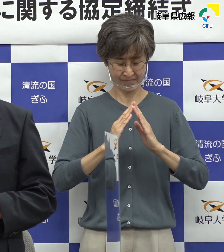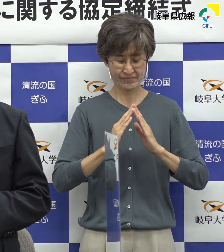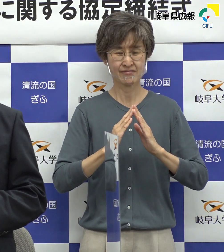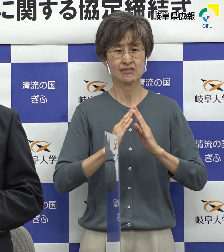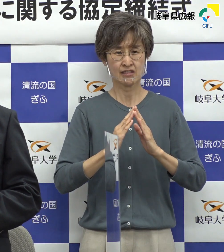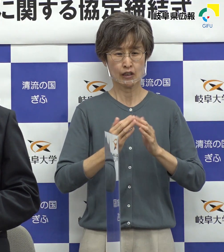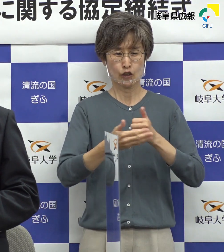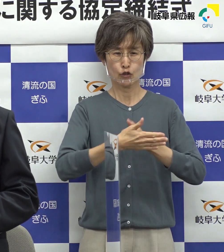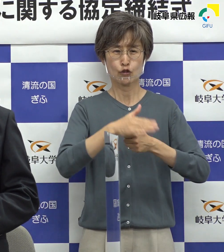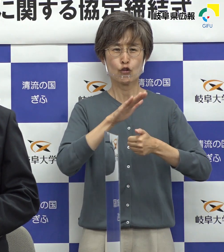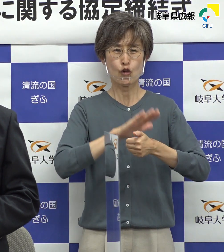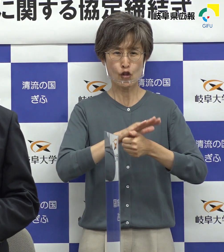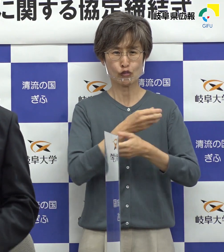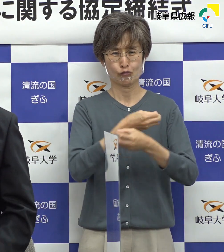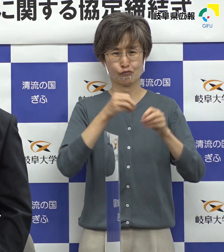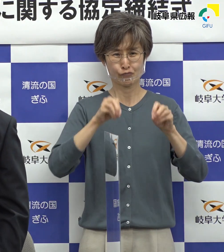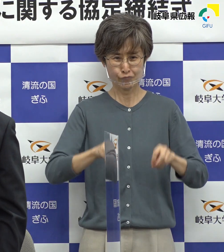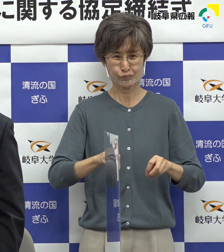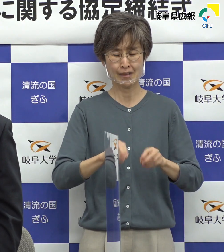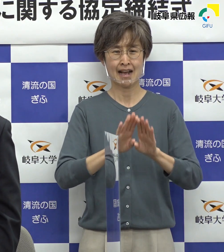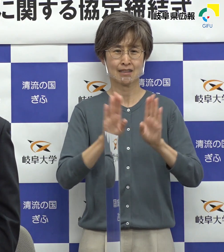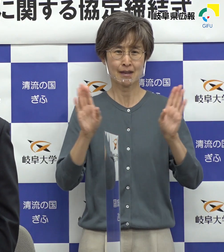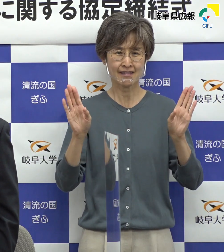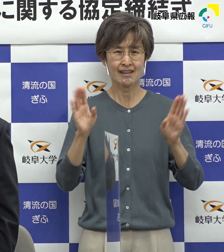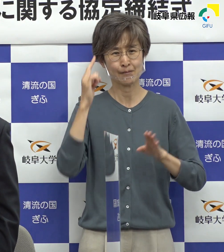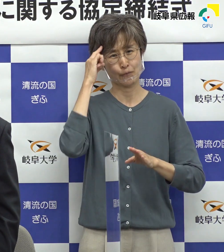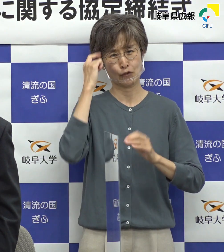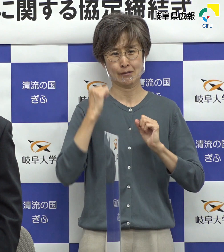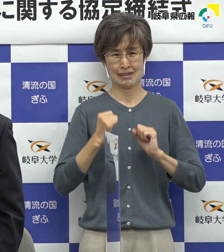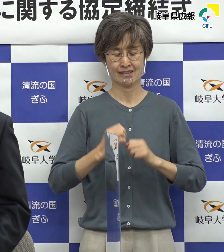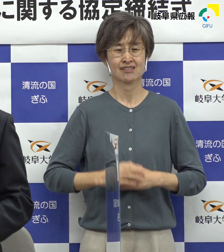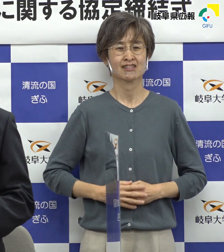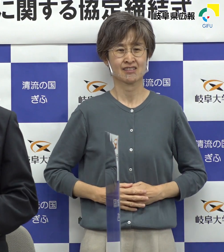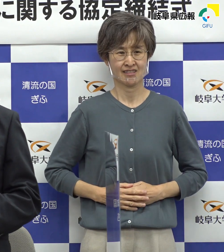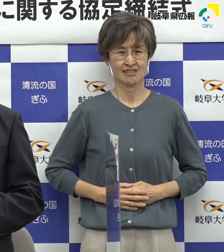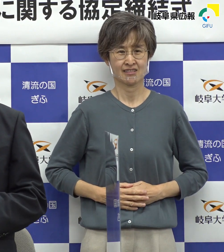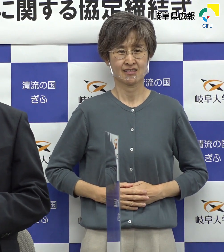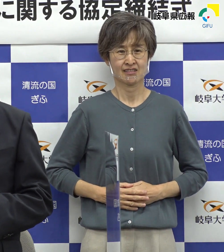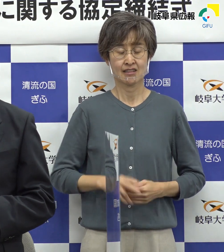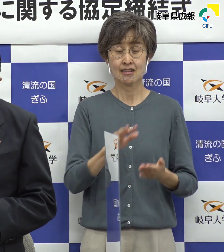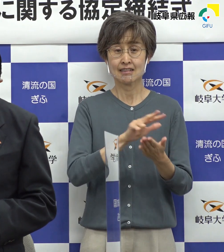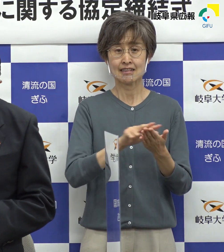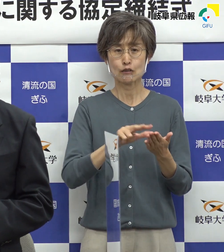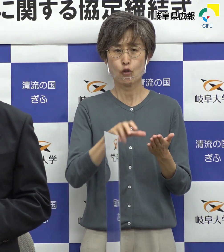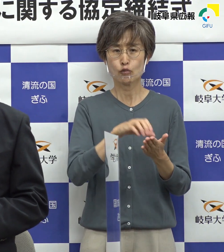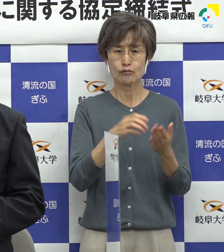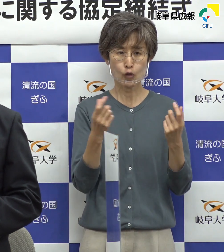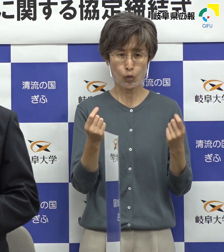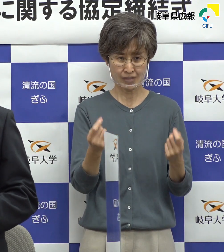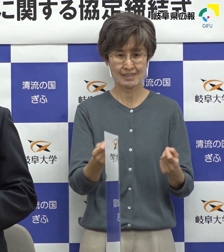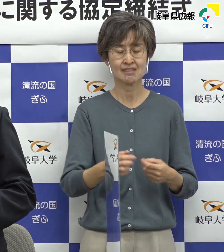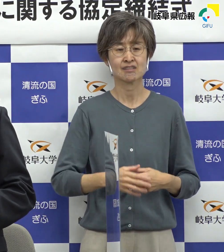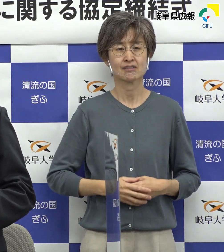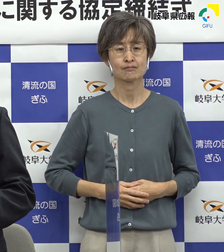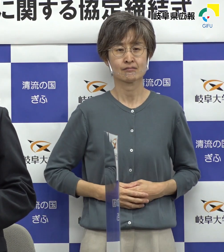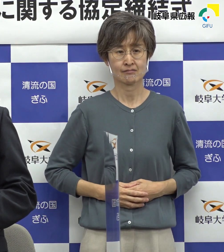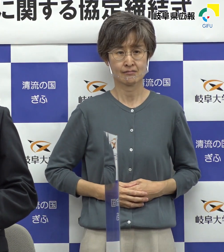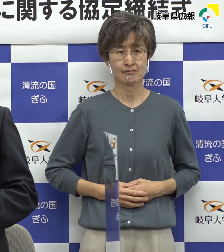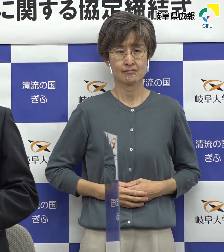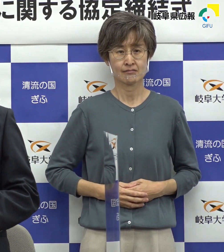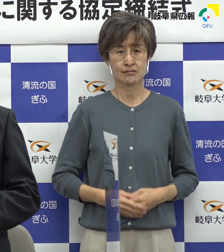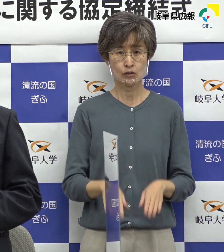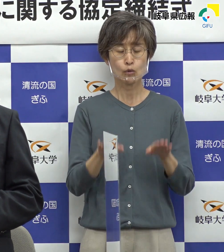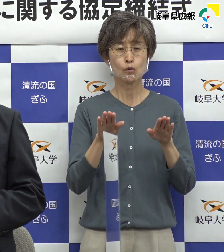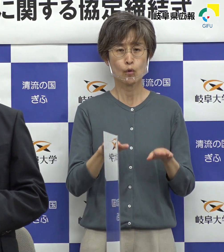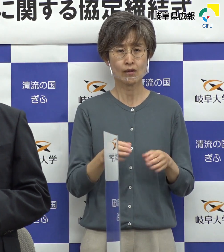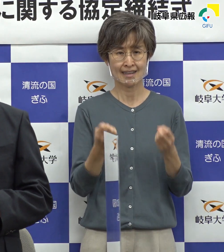協力のページが開かれたと、そんな思いでおるわけでございます。資料にある通りでありますけれども、やはりこの今